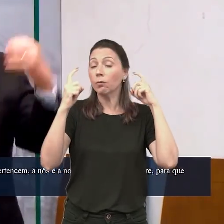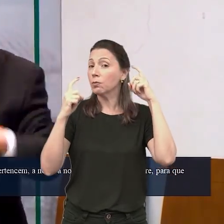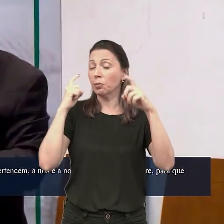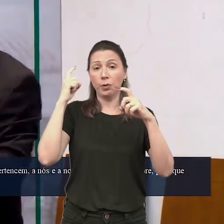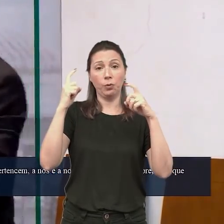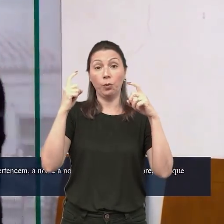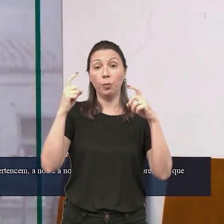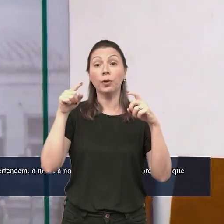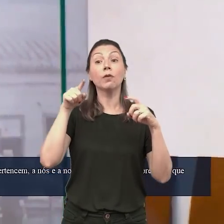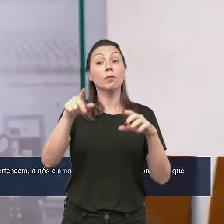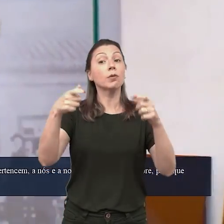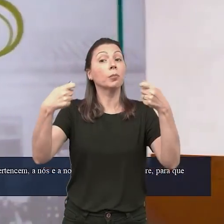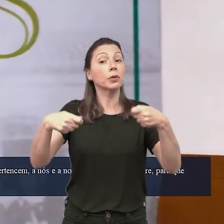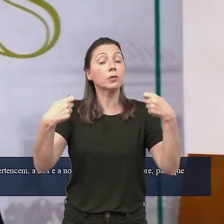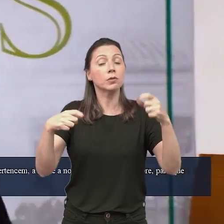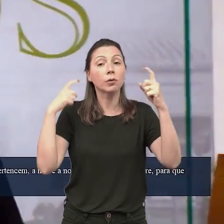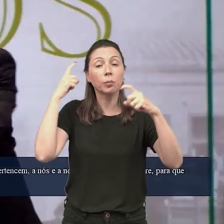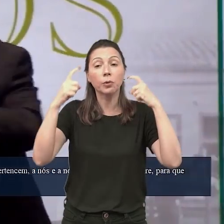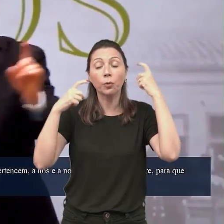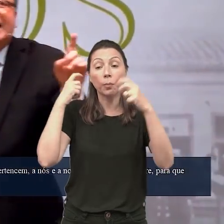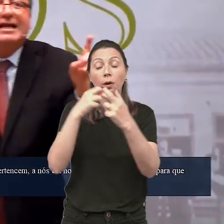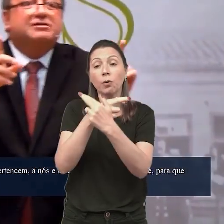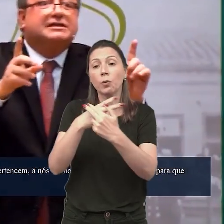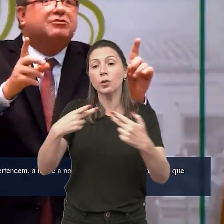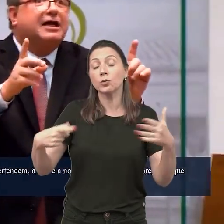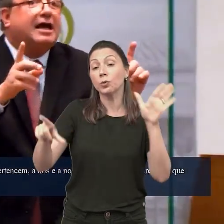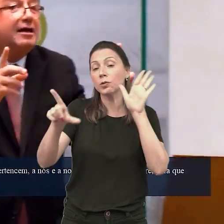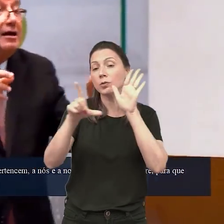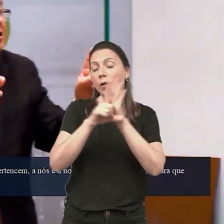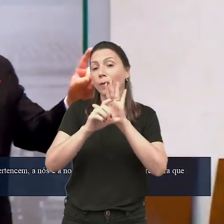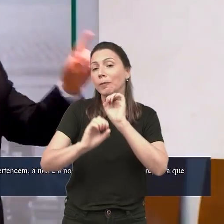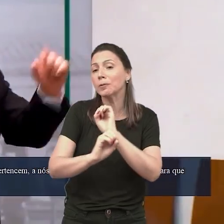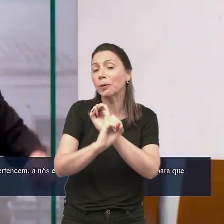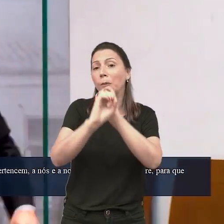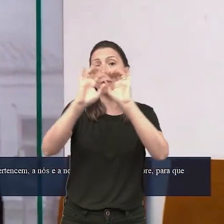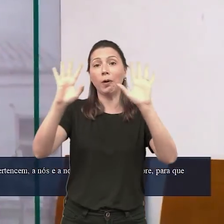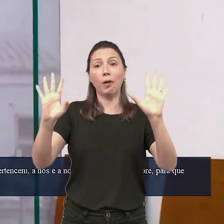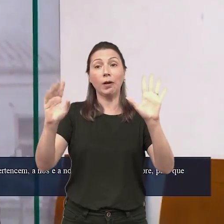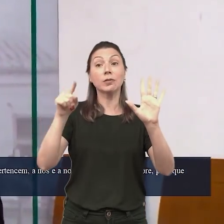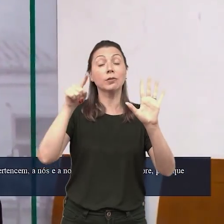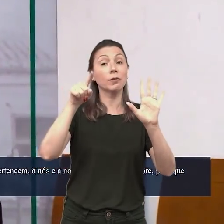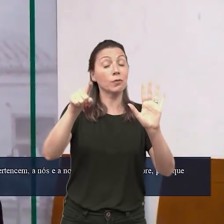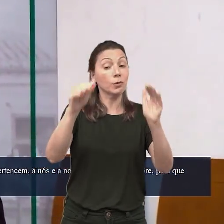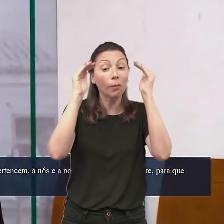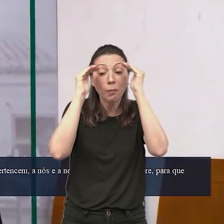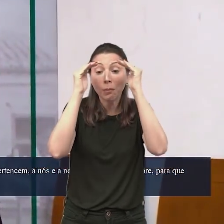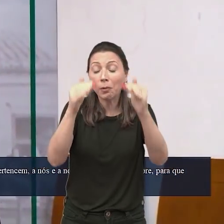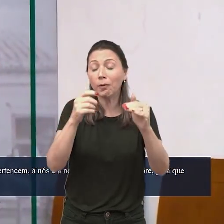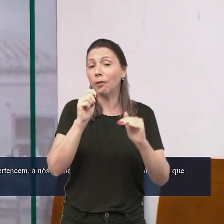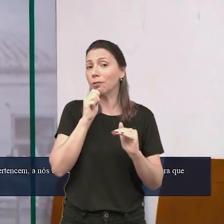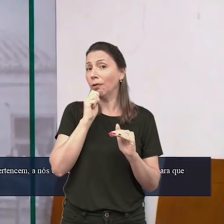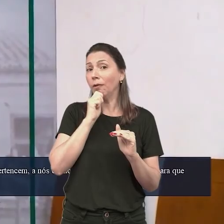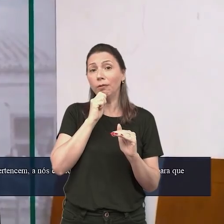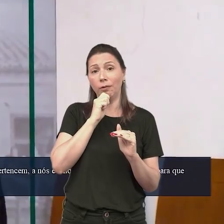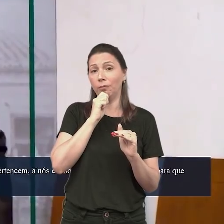deve se preocupar com aquelas que já estão reveladas e que você não está o quê? Cumprindo.